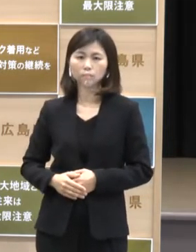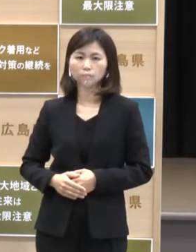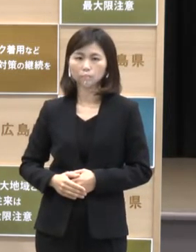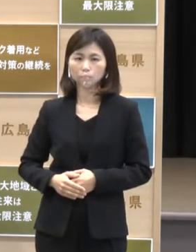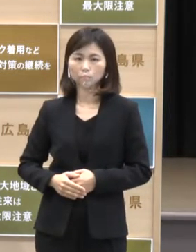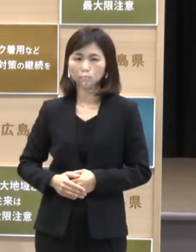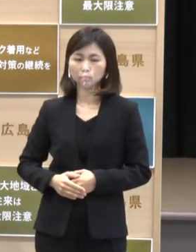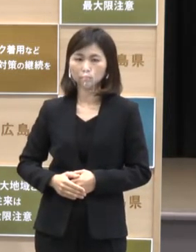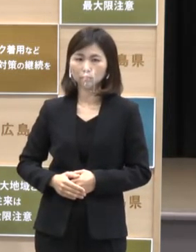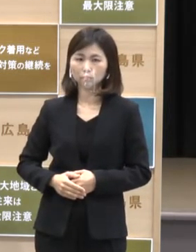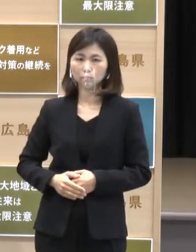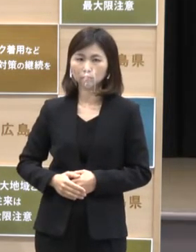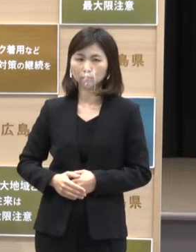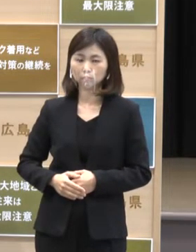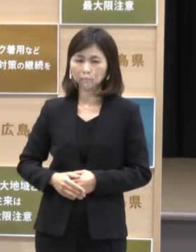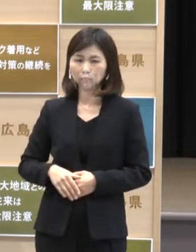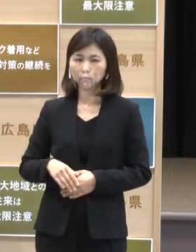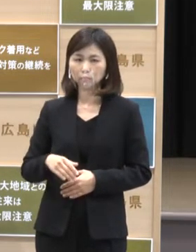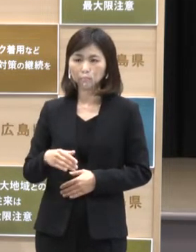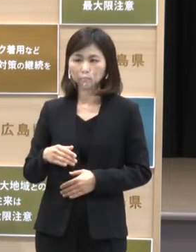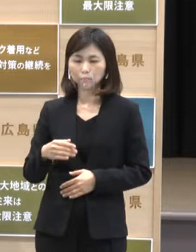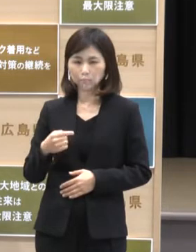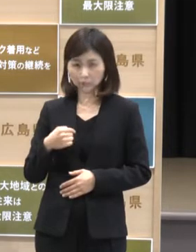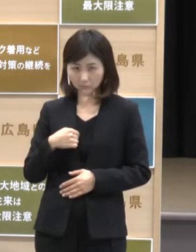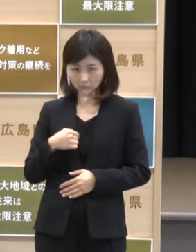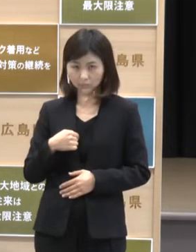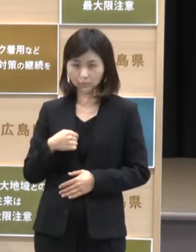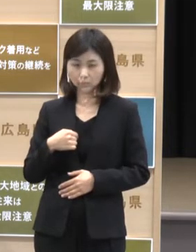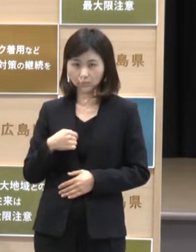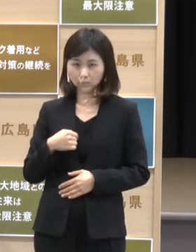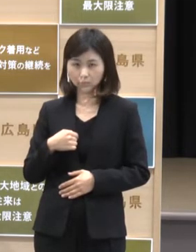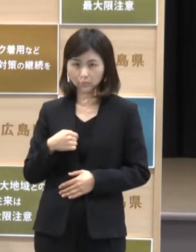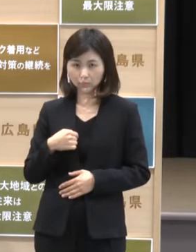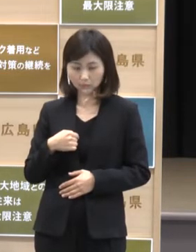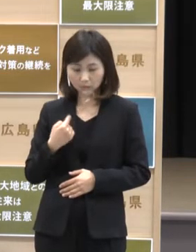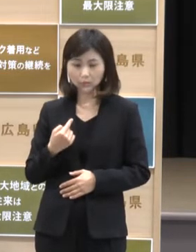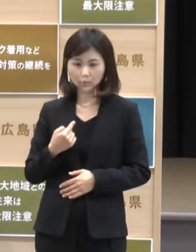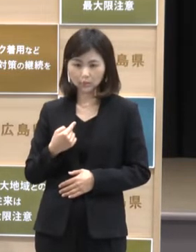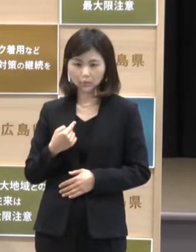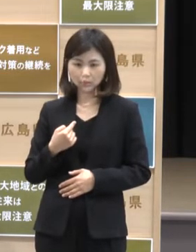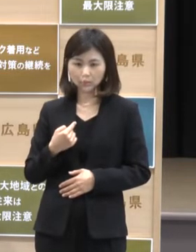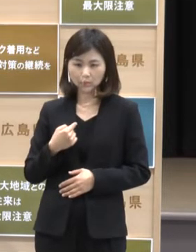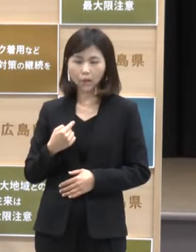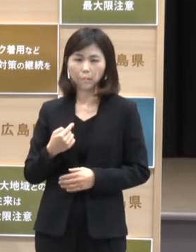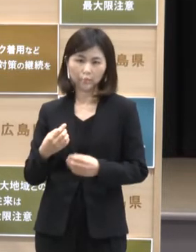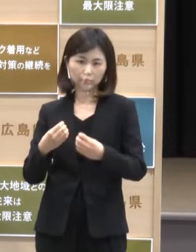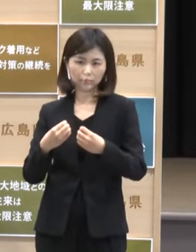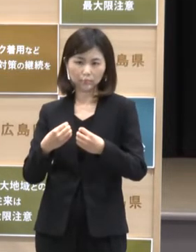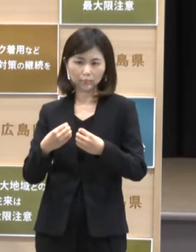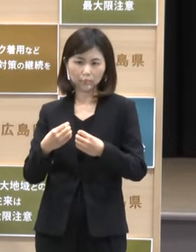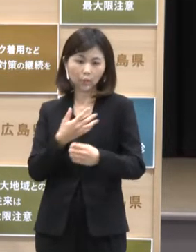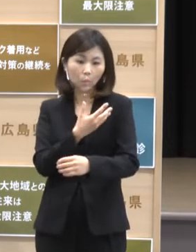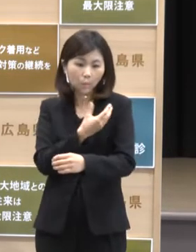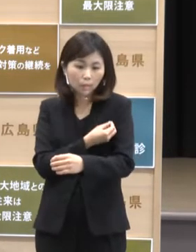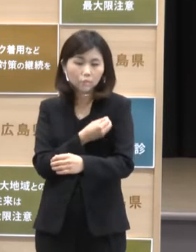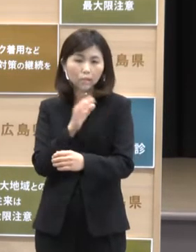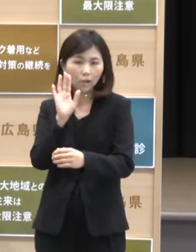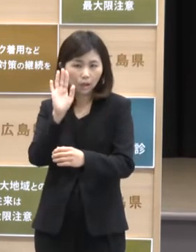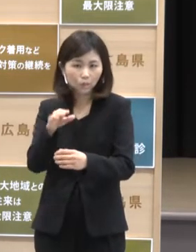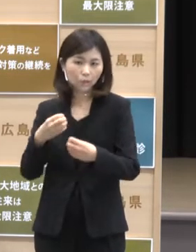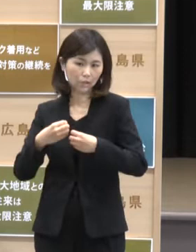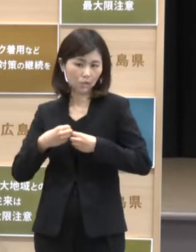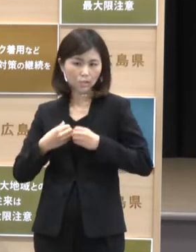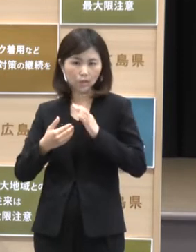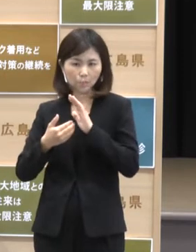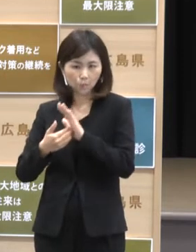で、あのご自身としては まずその、感染を しない確率が高まるということと、それ